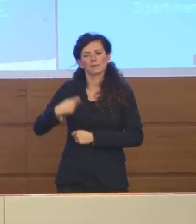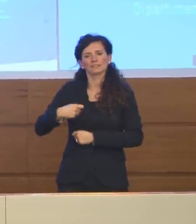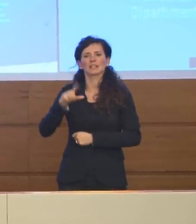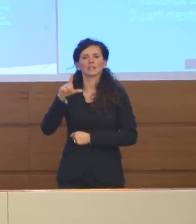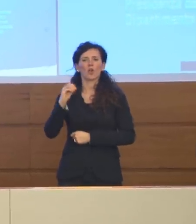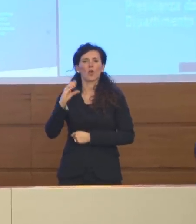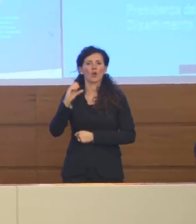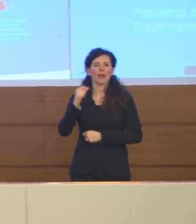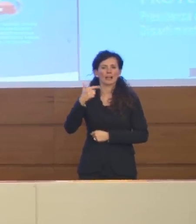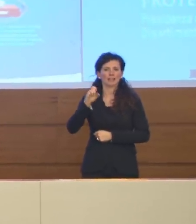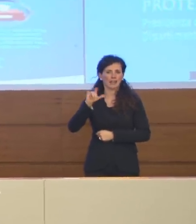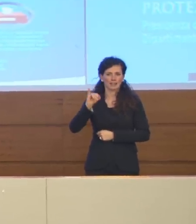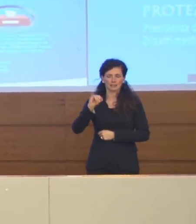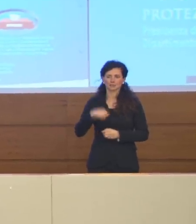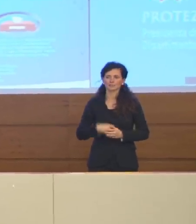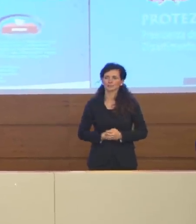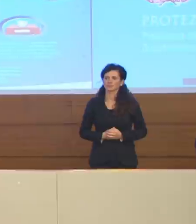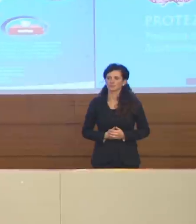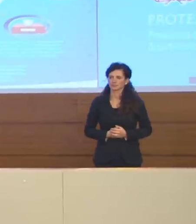locatelli